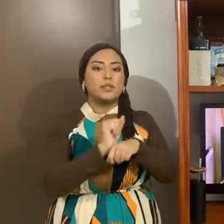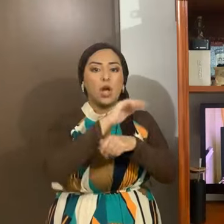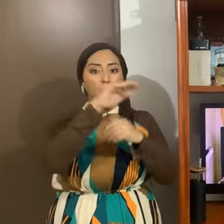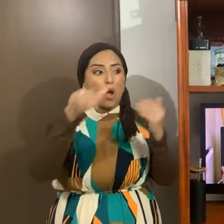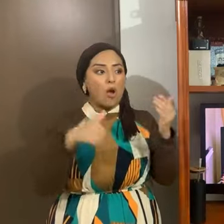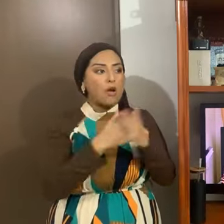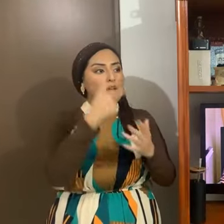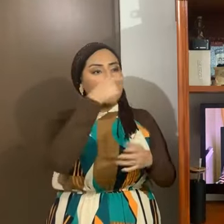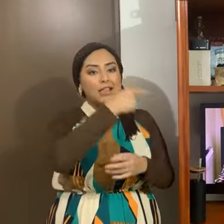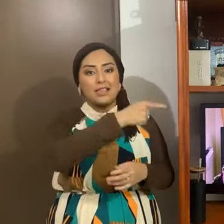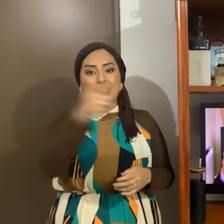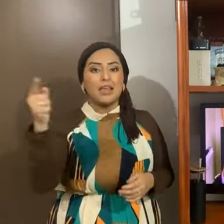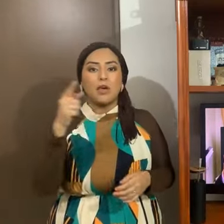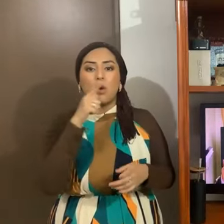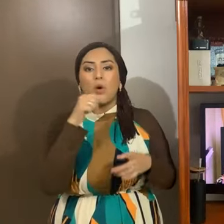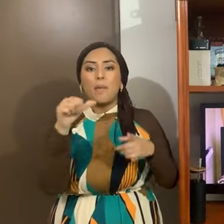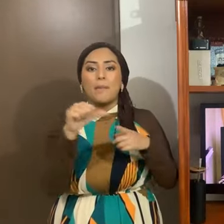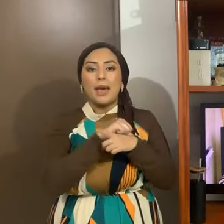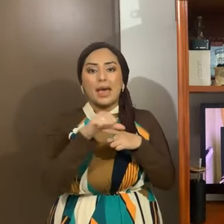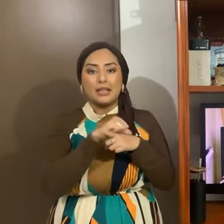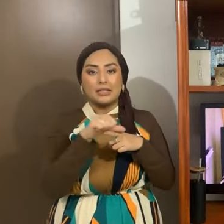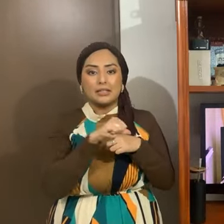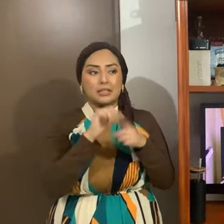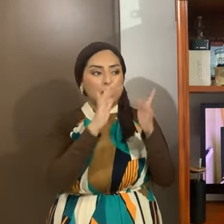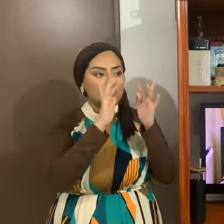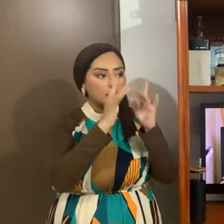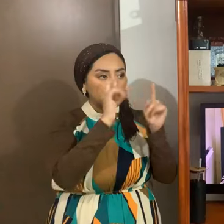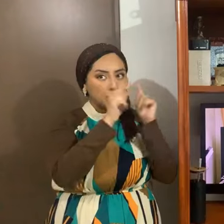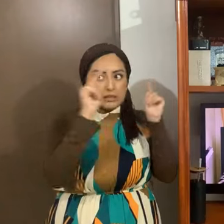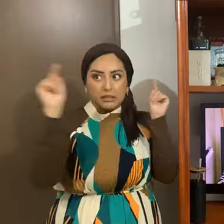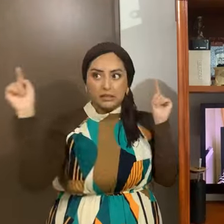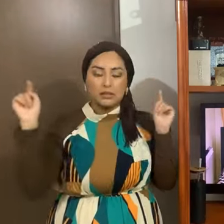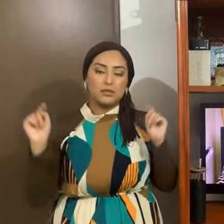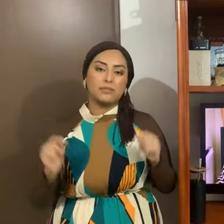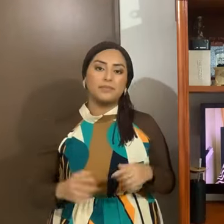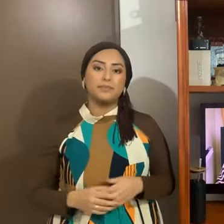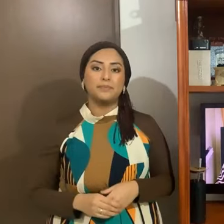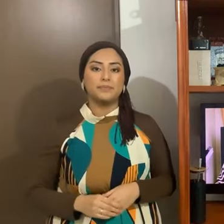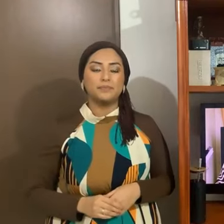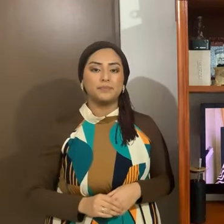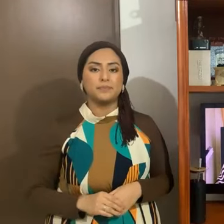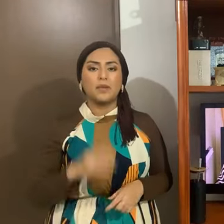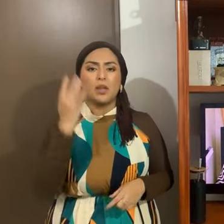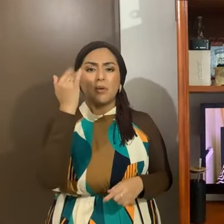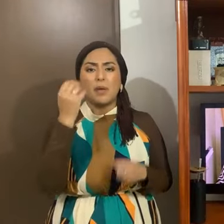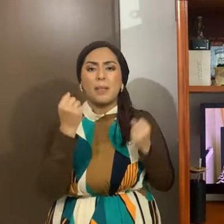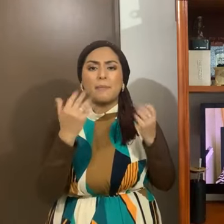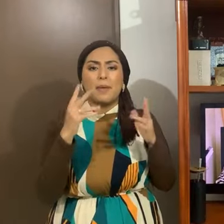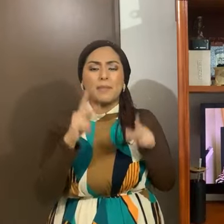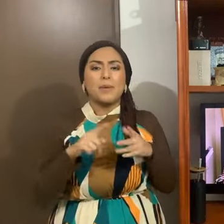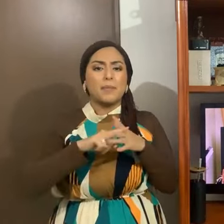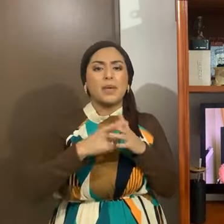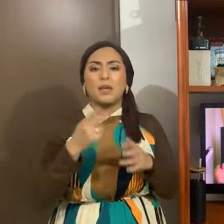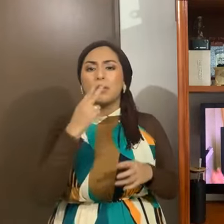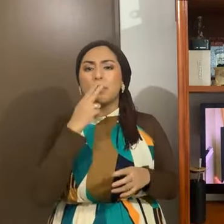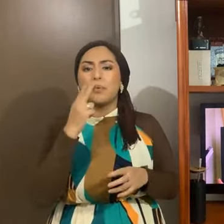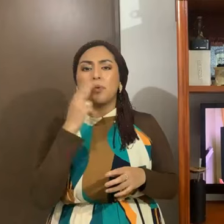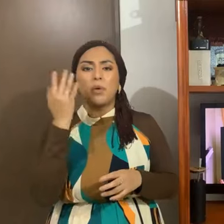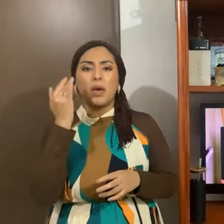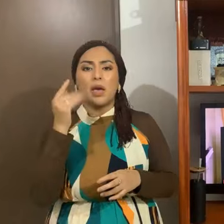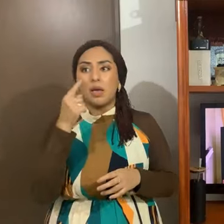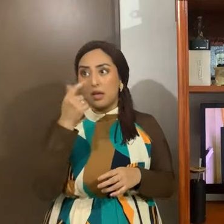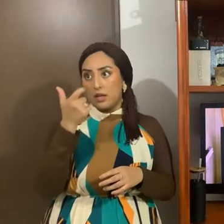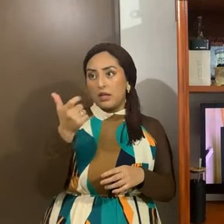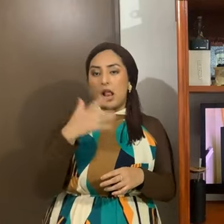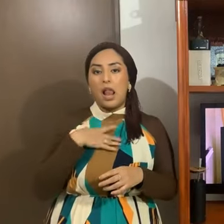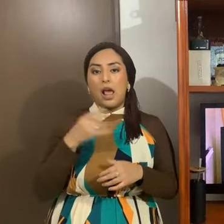todos aquellos que los practican en las redes sociales y en las pantallas. ¿Por qué muchos comenzaron a fumar? Por cómo se veía